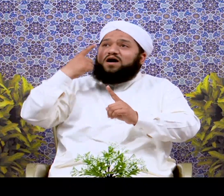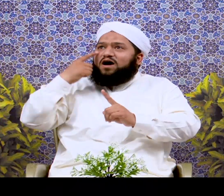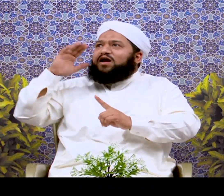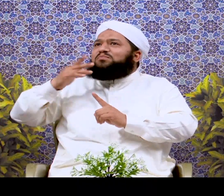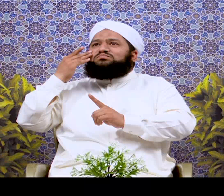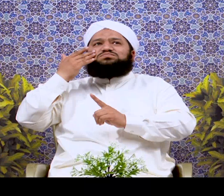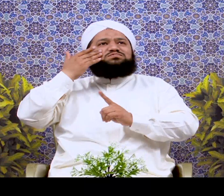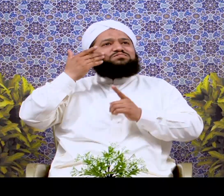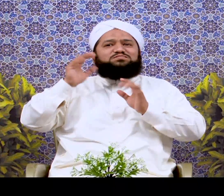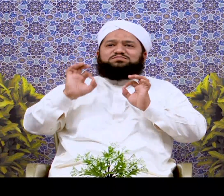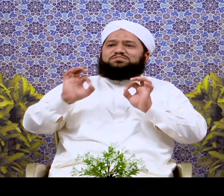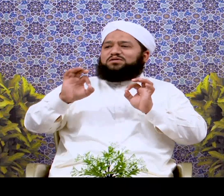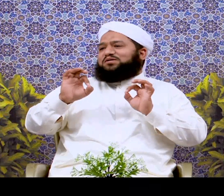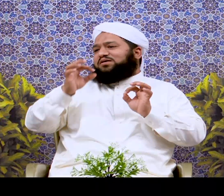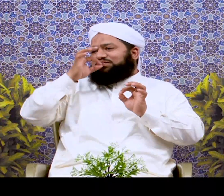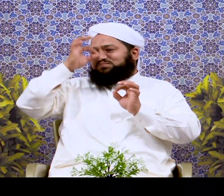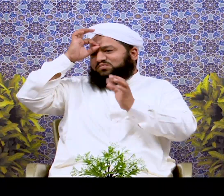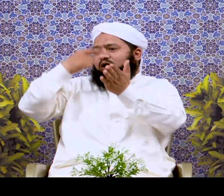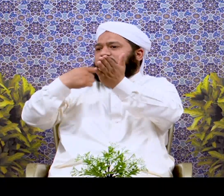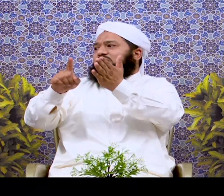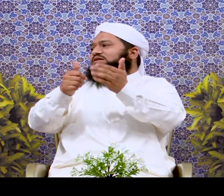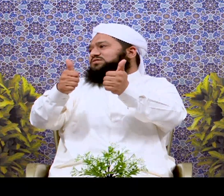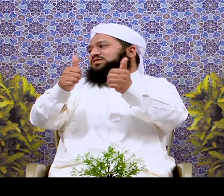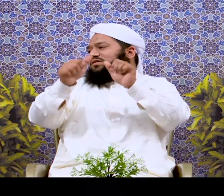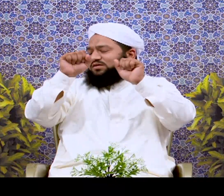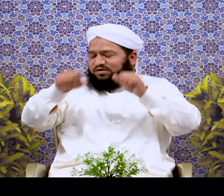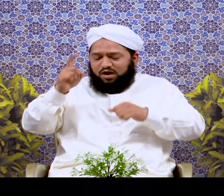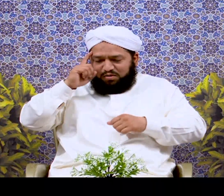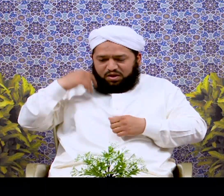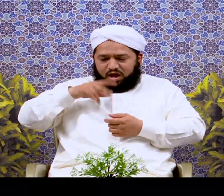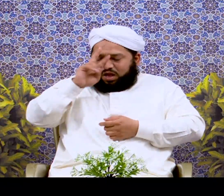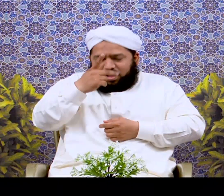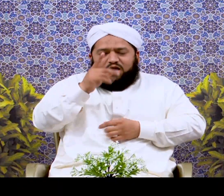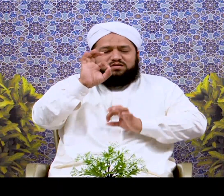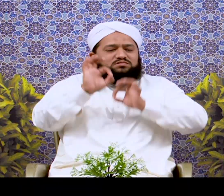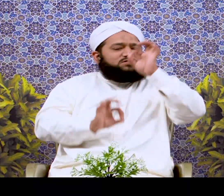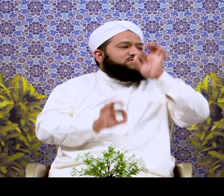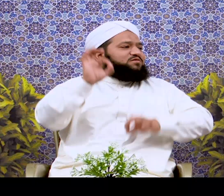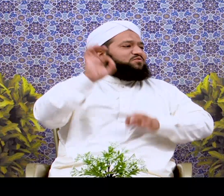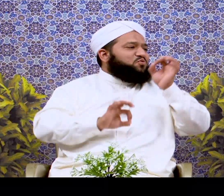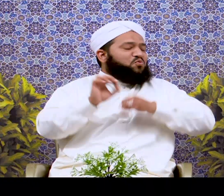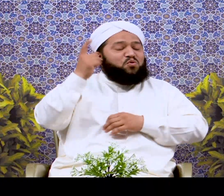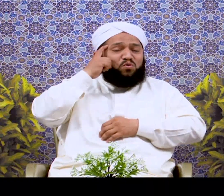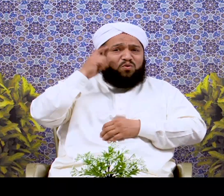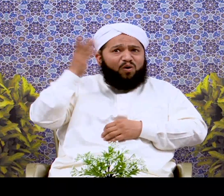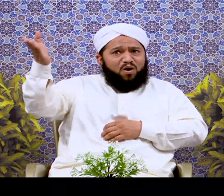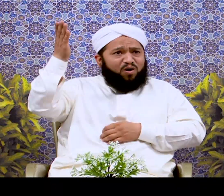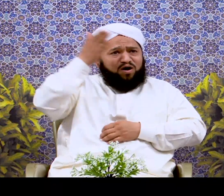نشانی دکھا کر ان کے وسوسے کی کاٹ فرمائی اور انہیں گمراہی سے بچا لیا، ورنہ بہت سارے لوگ اس طرح